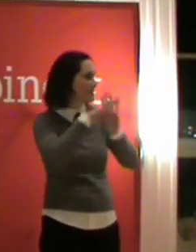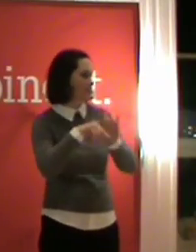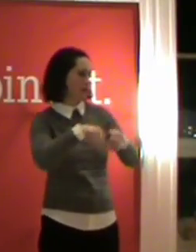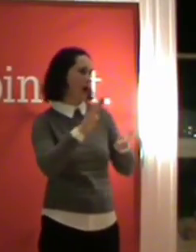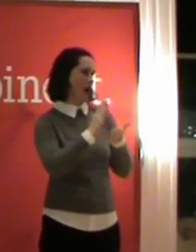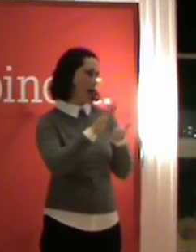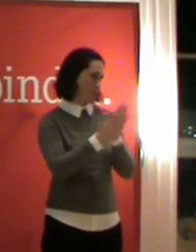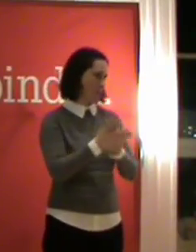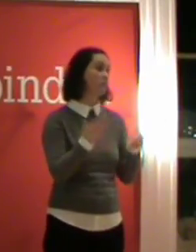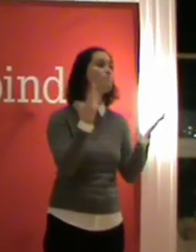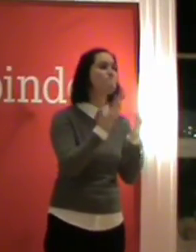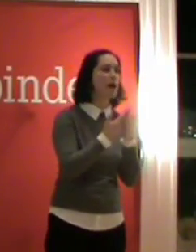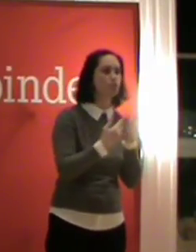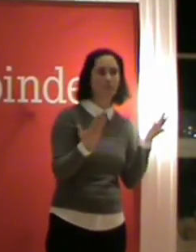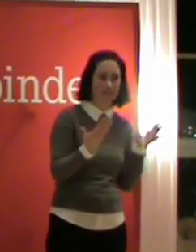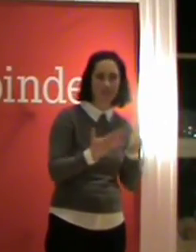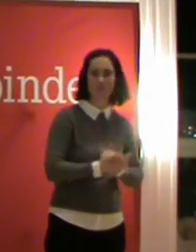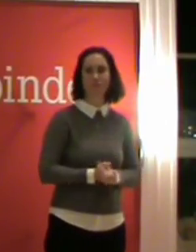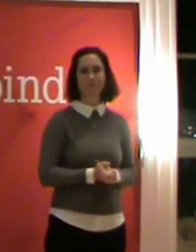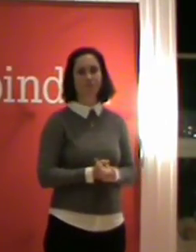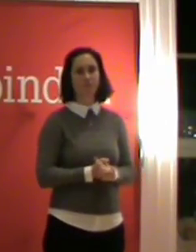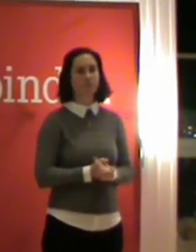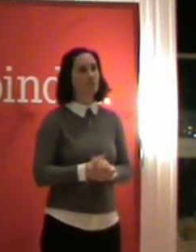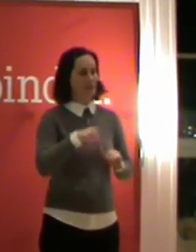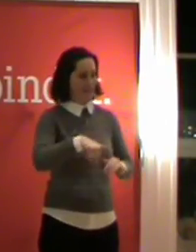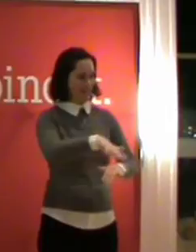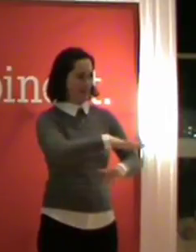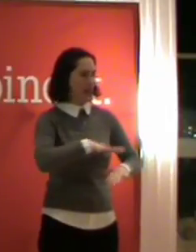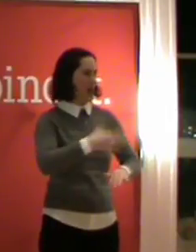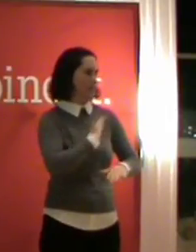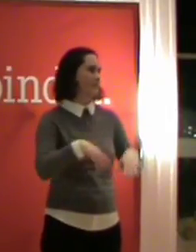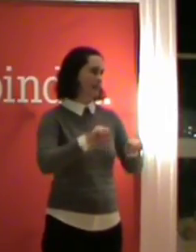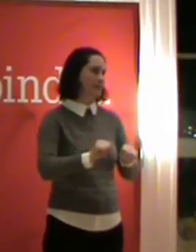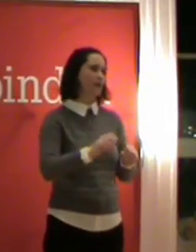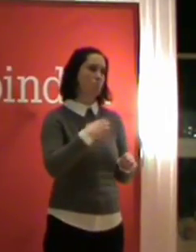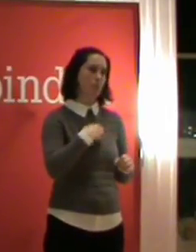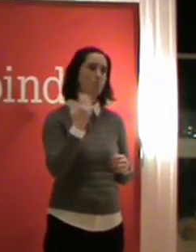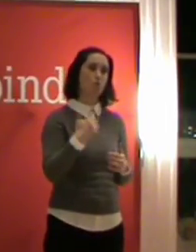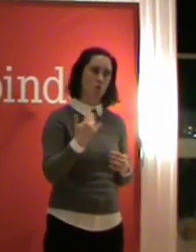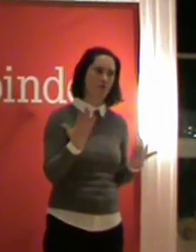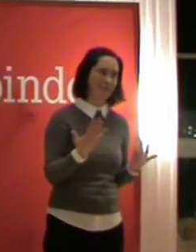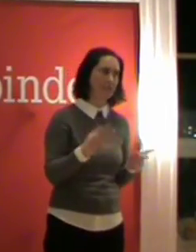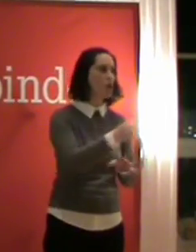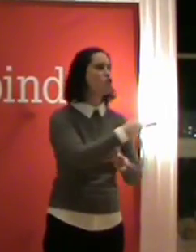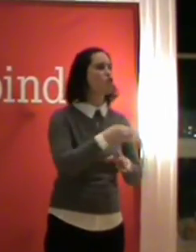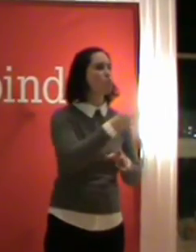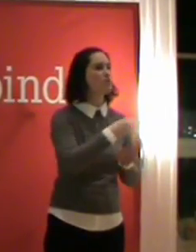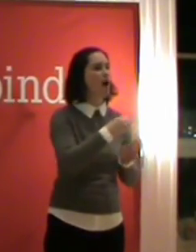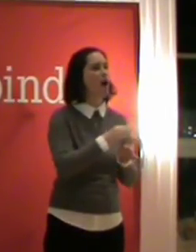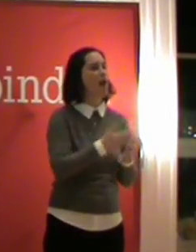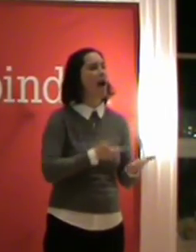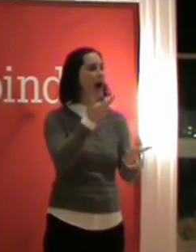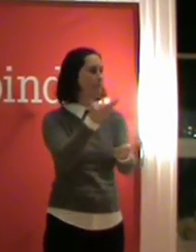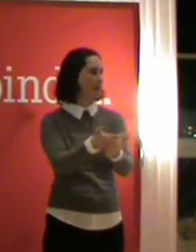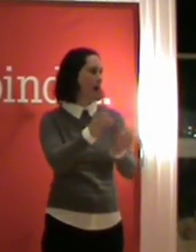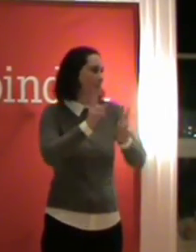Ein Beispiel, was in diesem Land große Probleme hervorgerufen hat, war das kommunale Abgabenrecht, war die